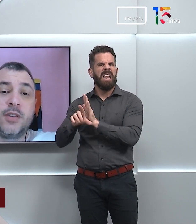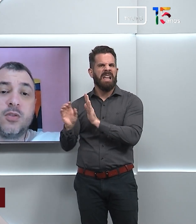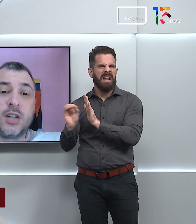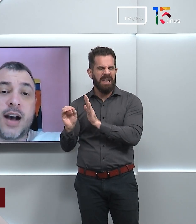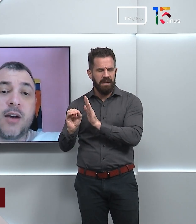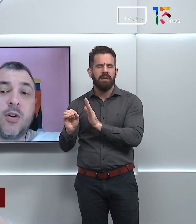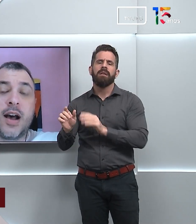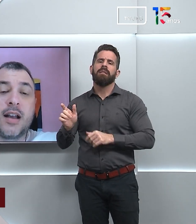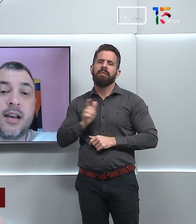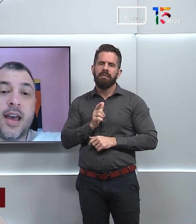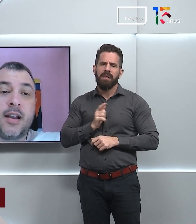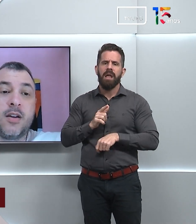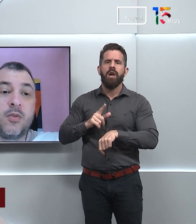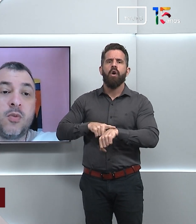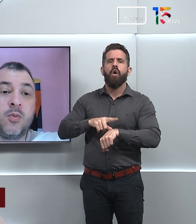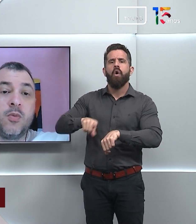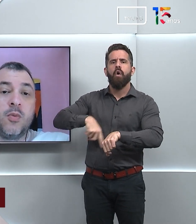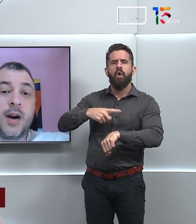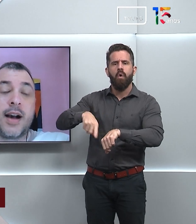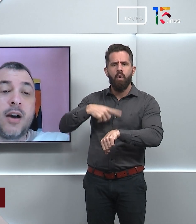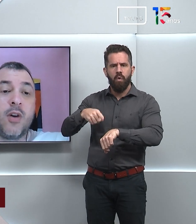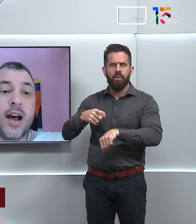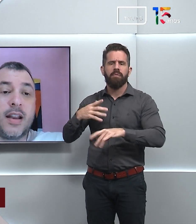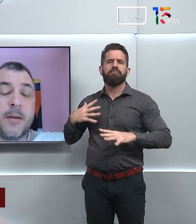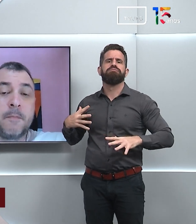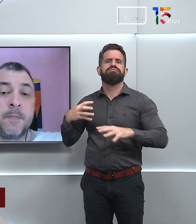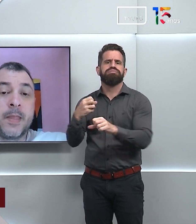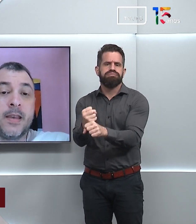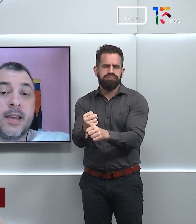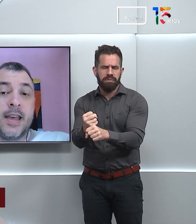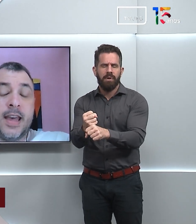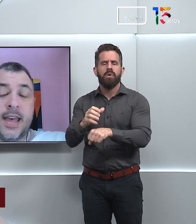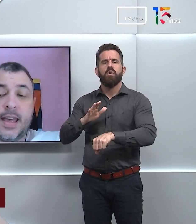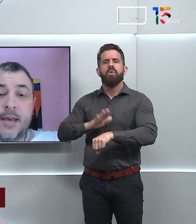estava previsto de carga horária era uma carga horária